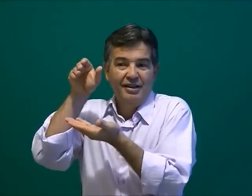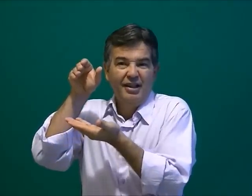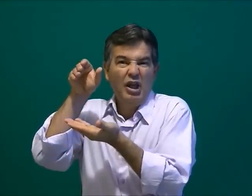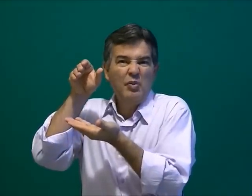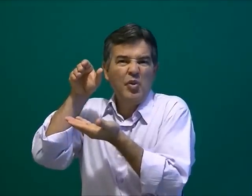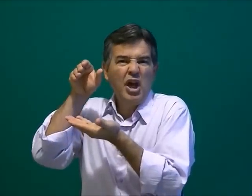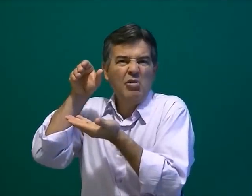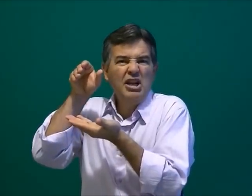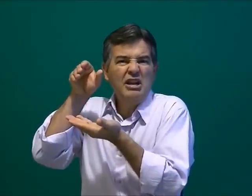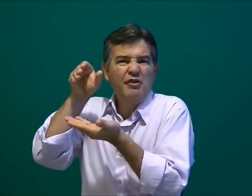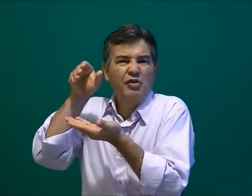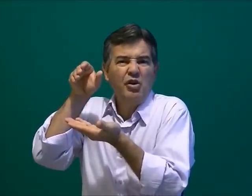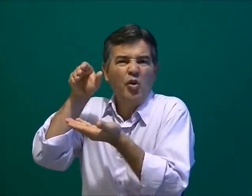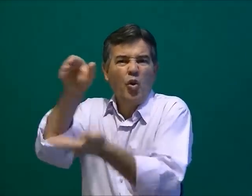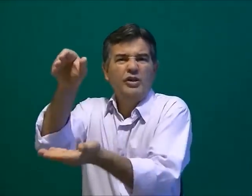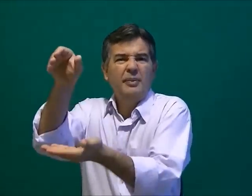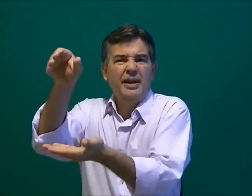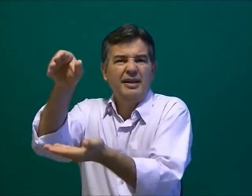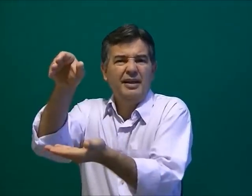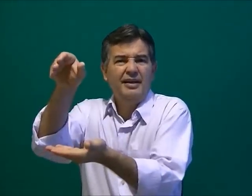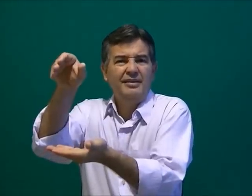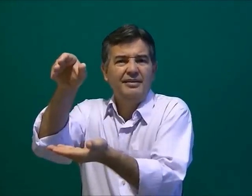eu empurrei o livro contra a prateleira.